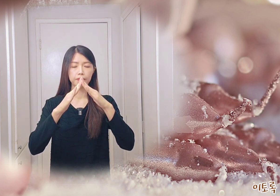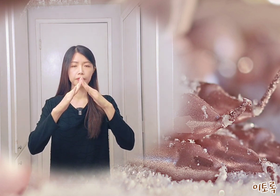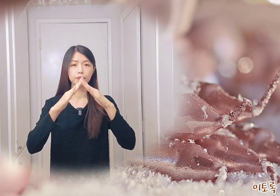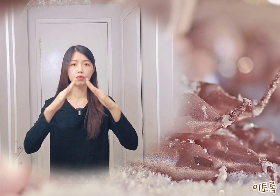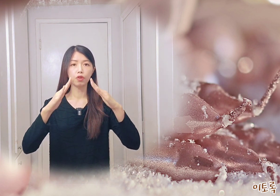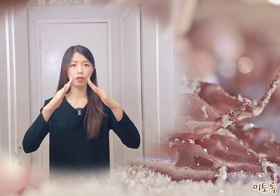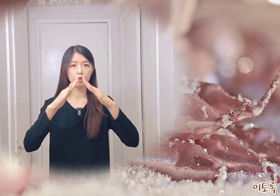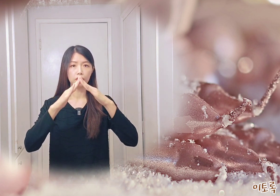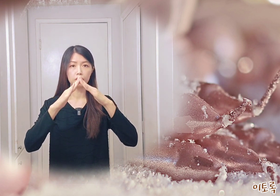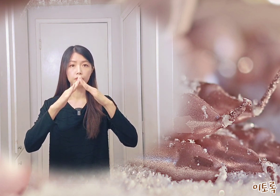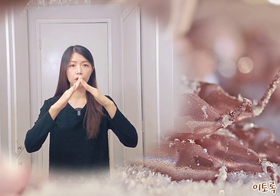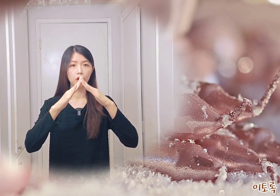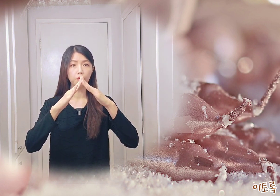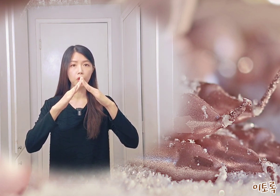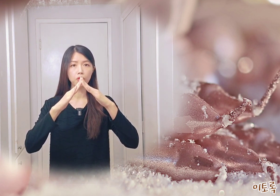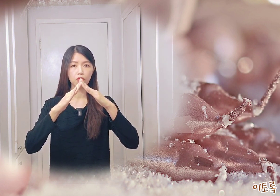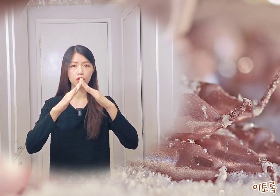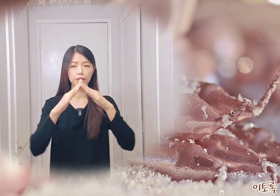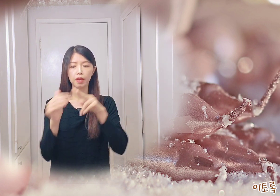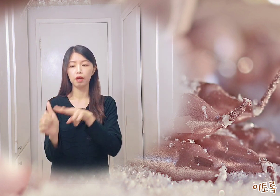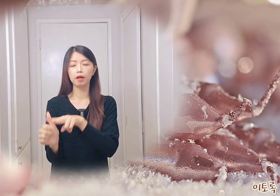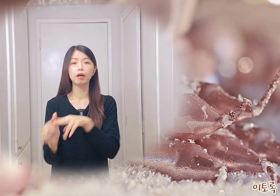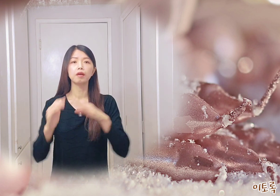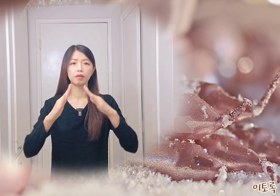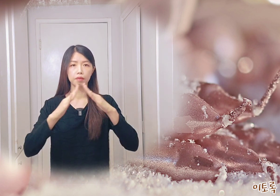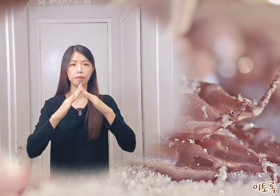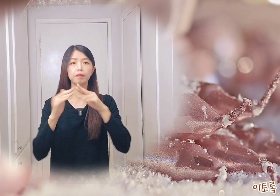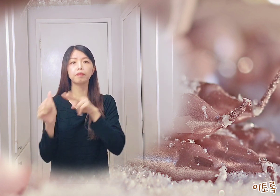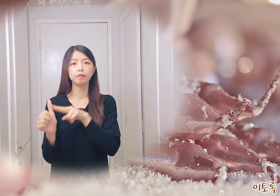말집. 집수어는 이렇게 집처럼 표현해 주시면 돼요.